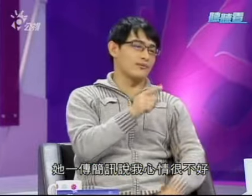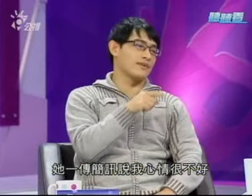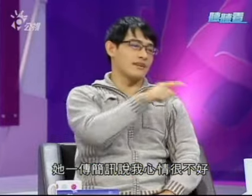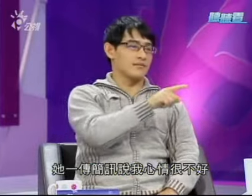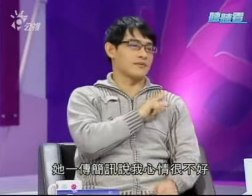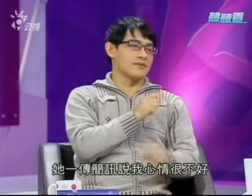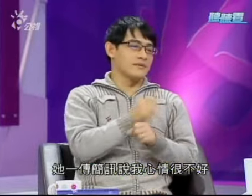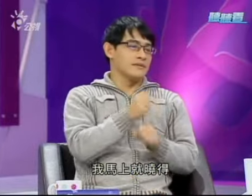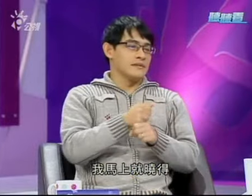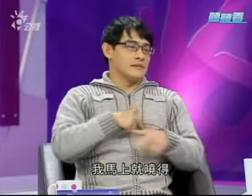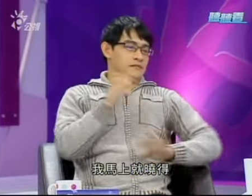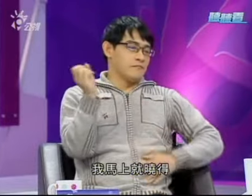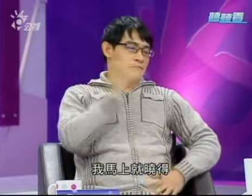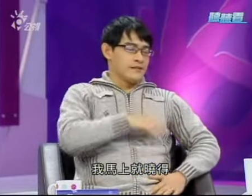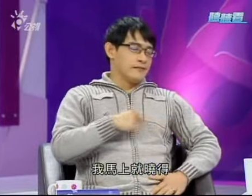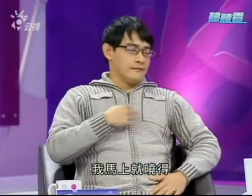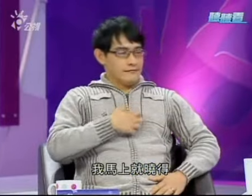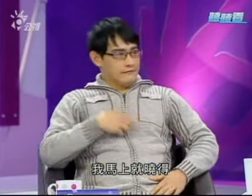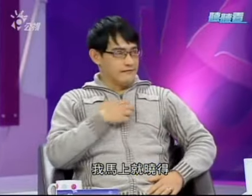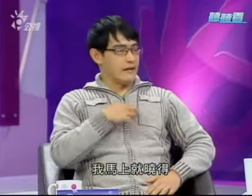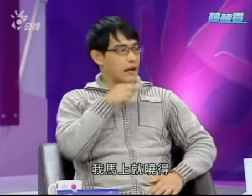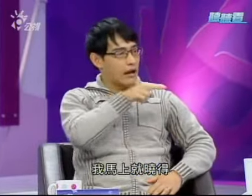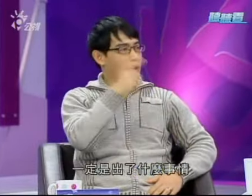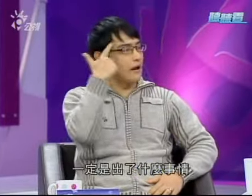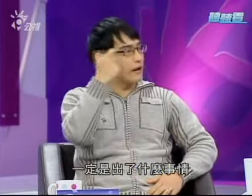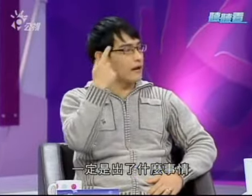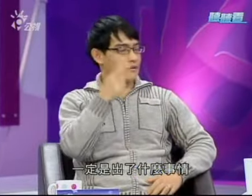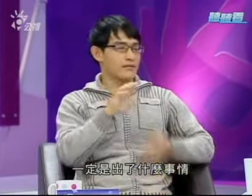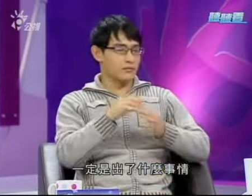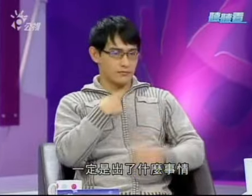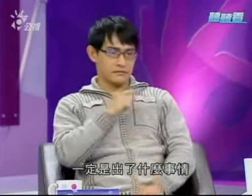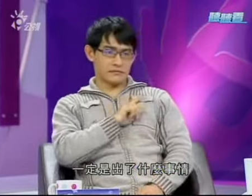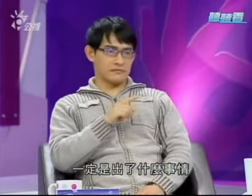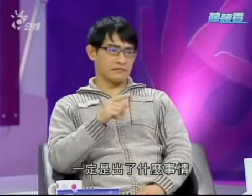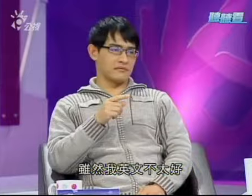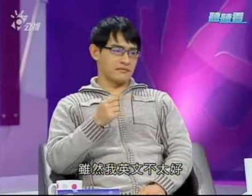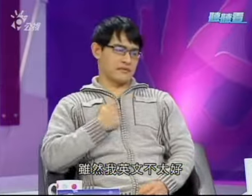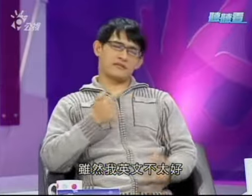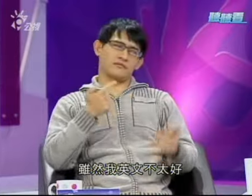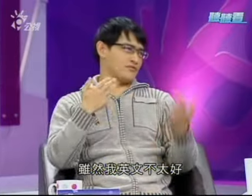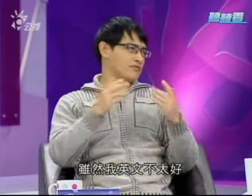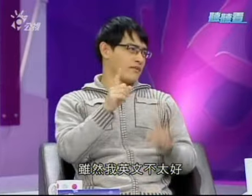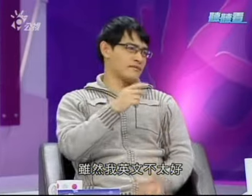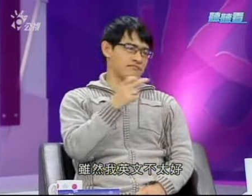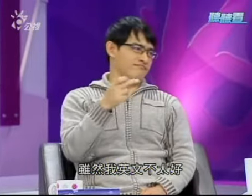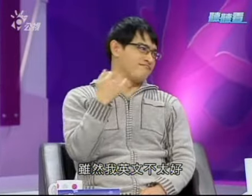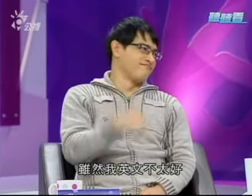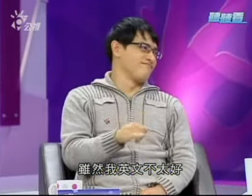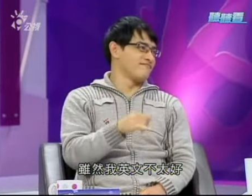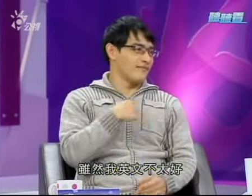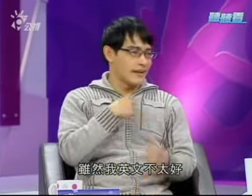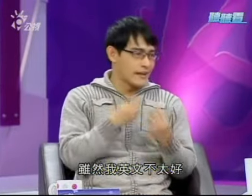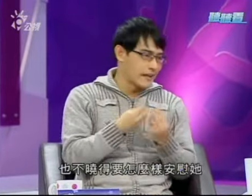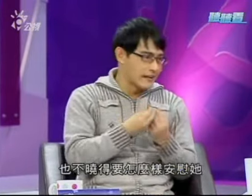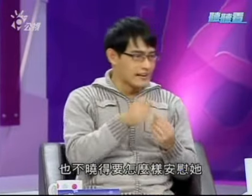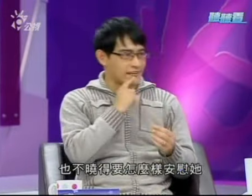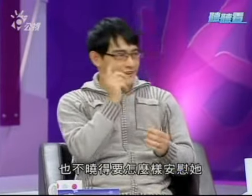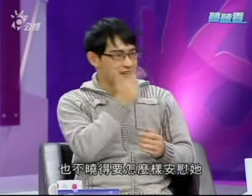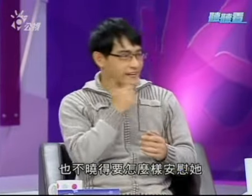情很不好我马上就晓得一定是出了什么事情虽然我英文不太好也不晓得要